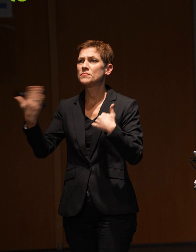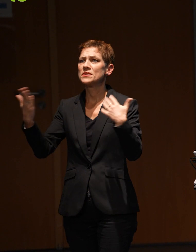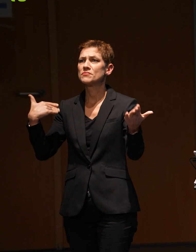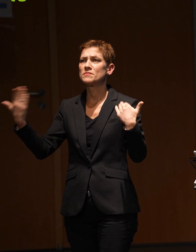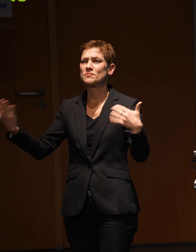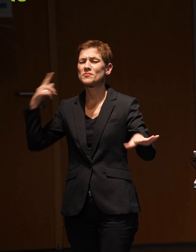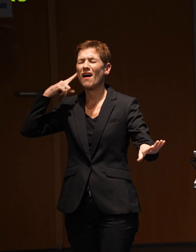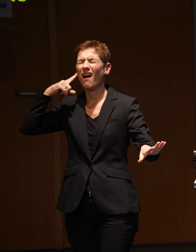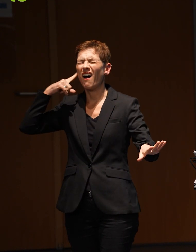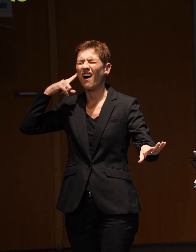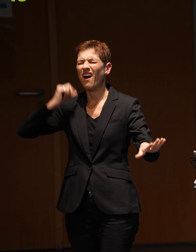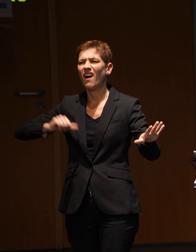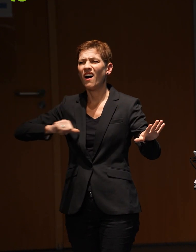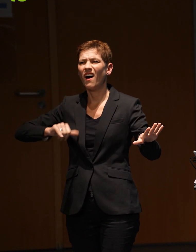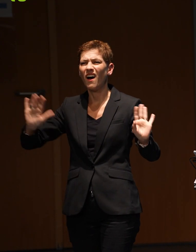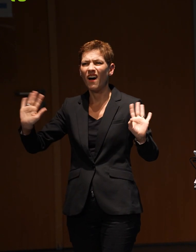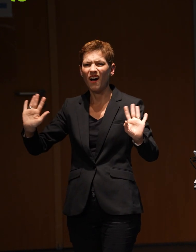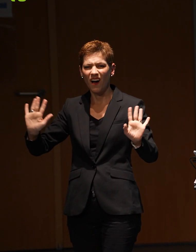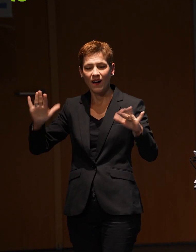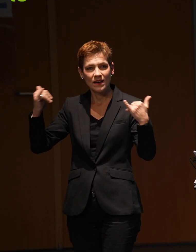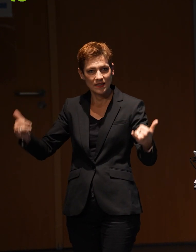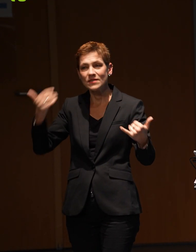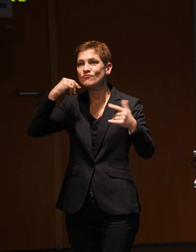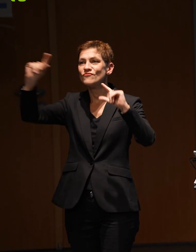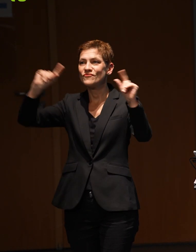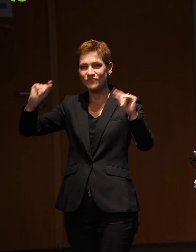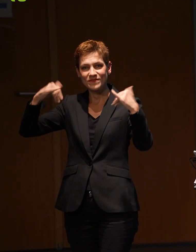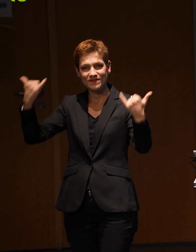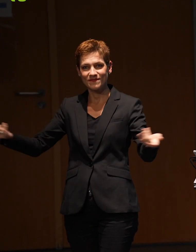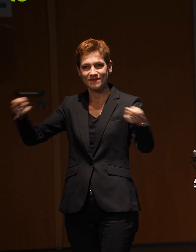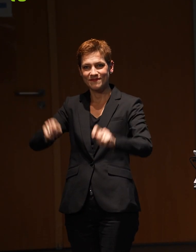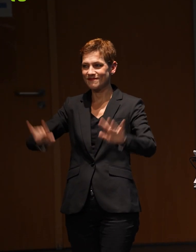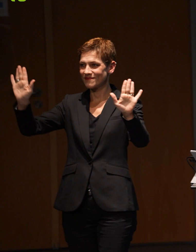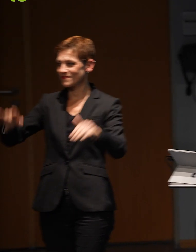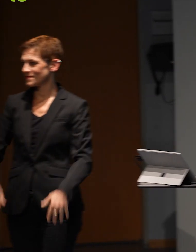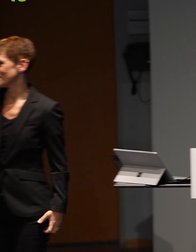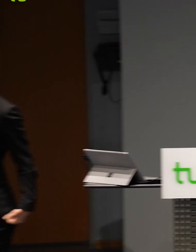Tische ertragen müssen, während wir ihm das Geschenk überreichen. Dann würde ich die Veranstaltung beenden. Applaus